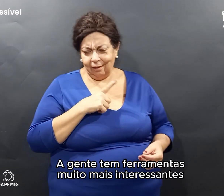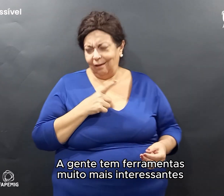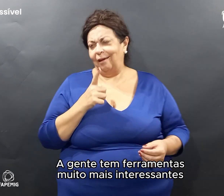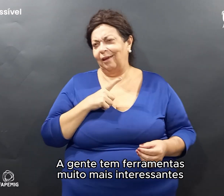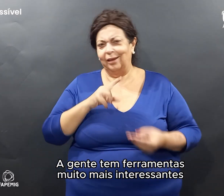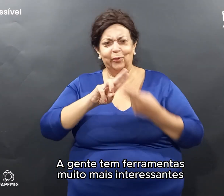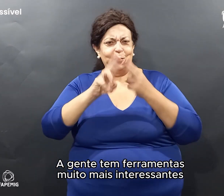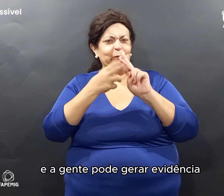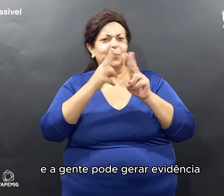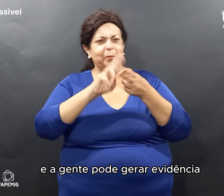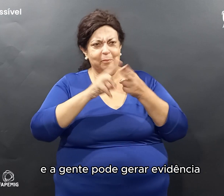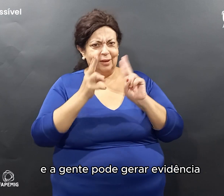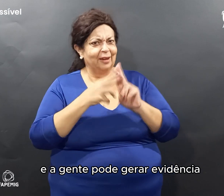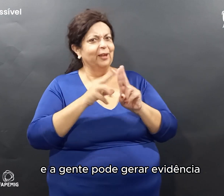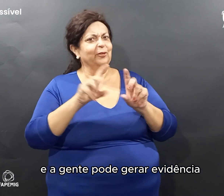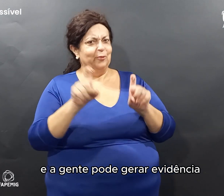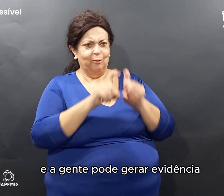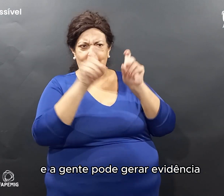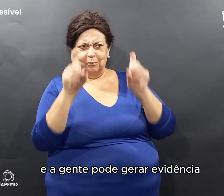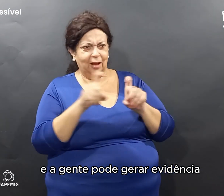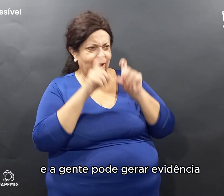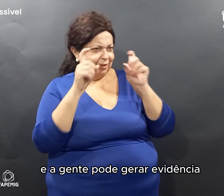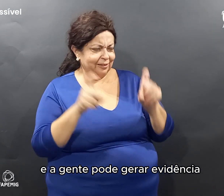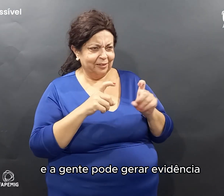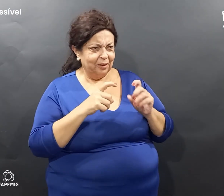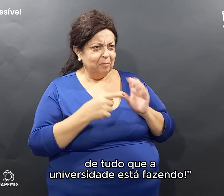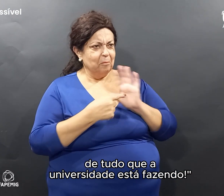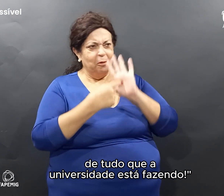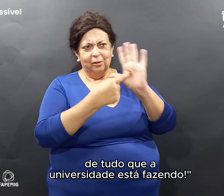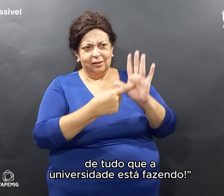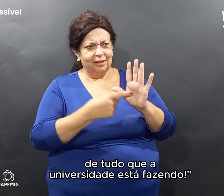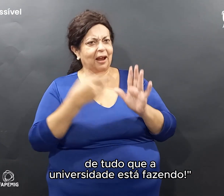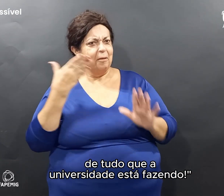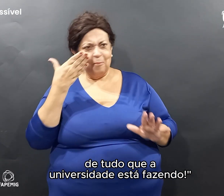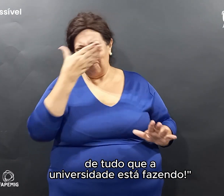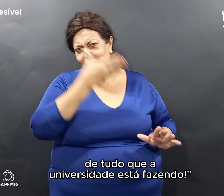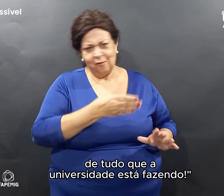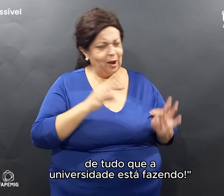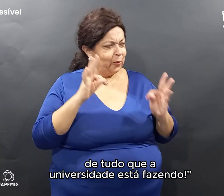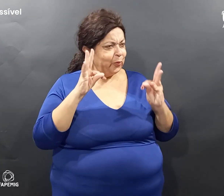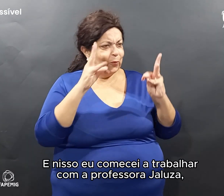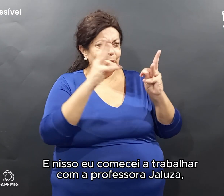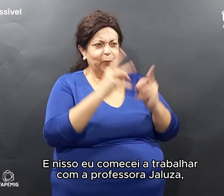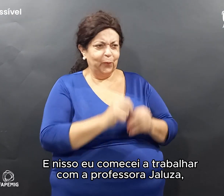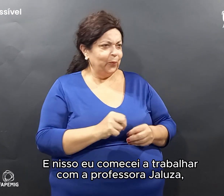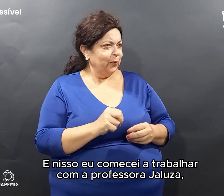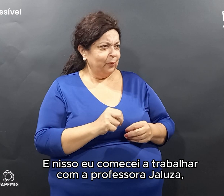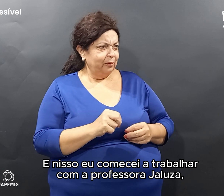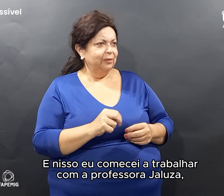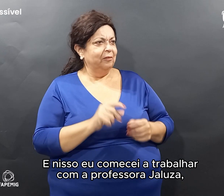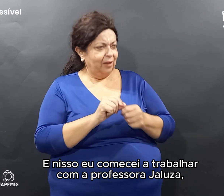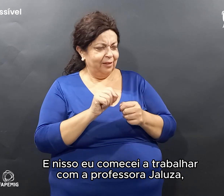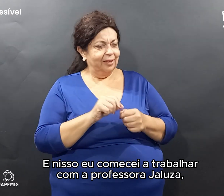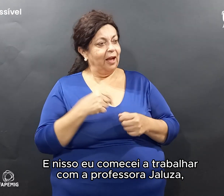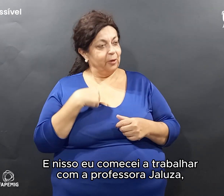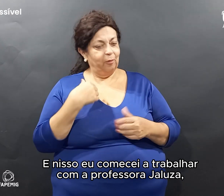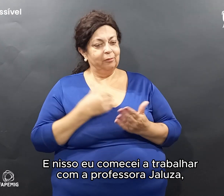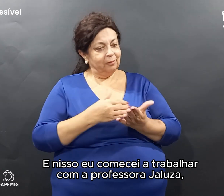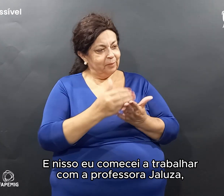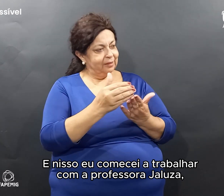interessantes e a gente pode gerar evidência de tudo que a universidade está fazendo. E nisso, eu comecei a trabalhar com a professora Jalusa.